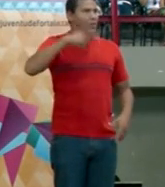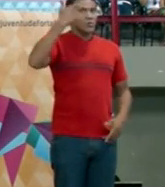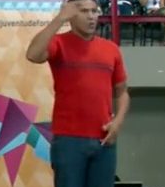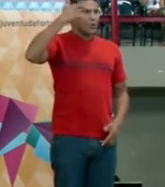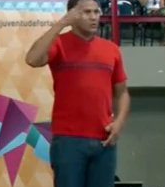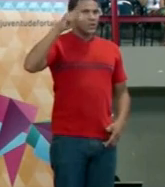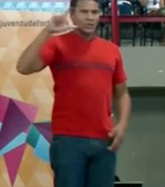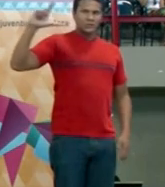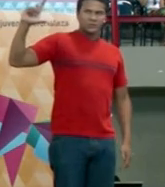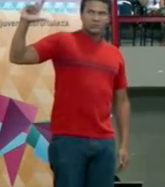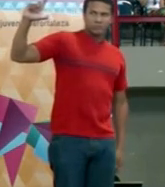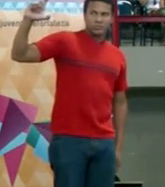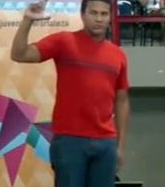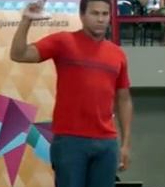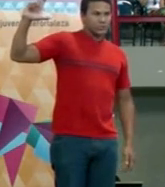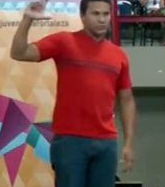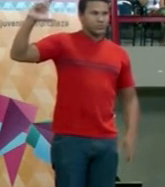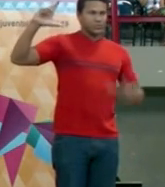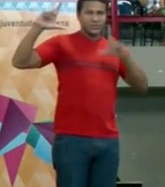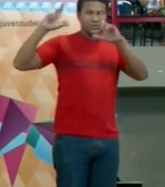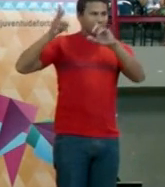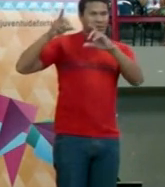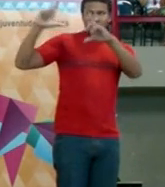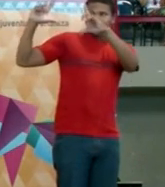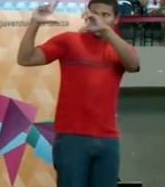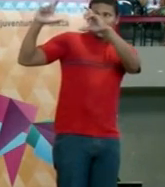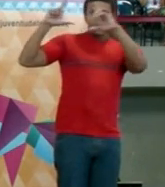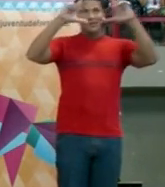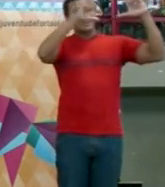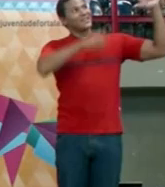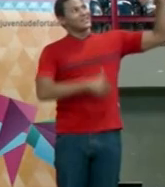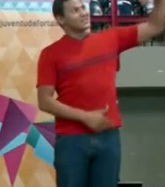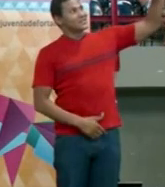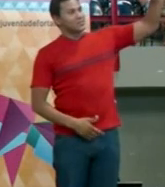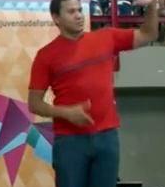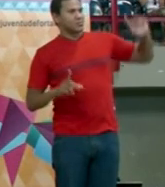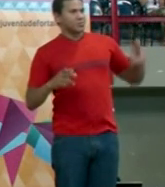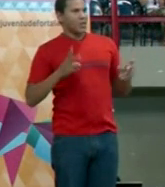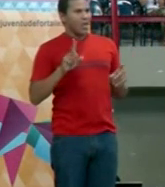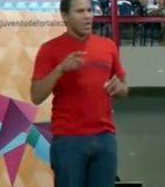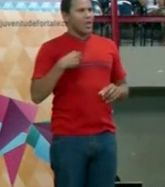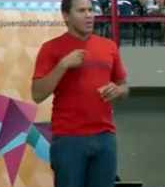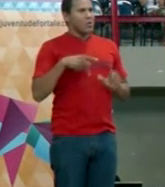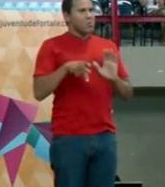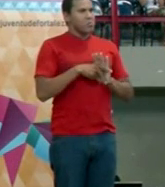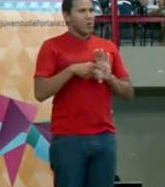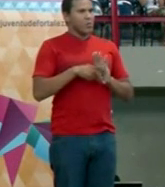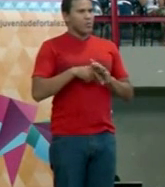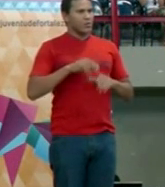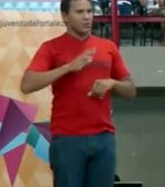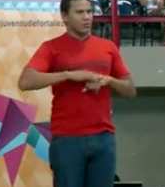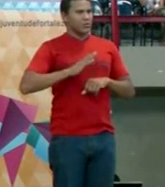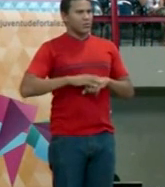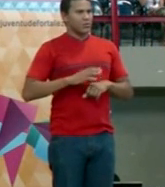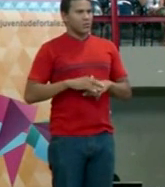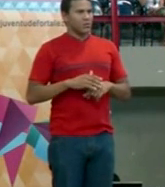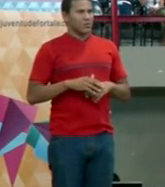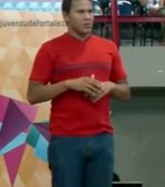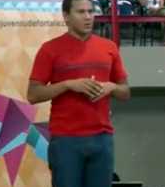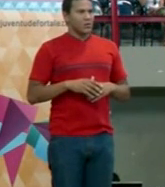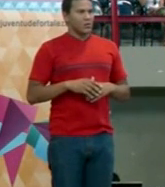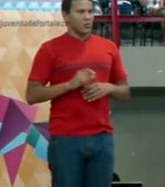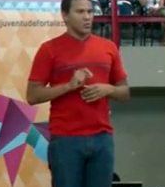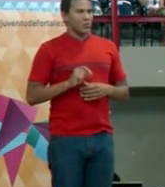Significa ostentação, significa forma de trabalhar a própria imagem. Ninguém quer botar foto feia nas redes